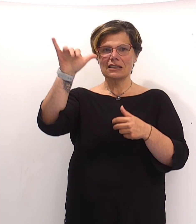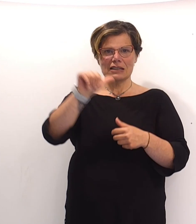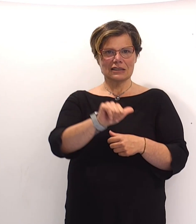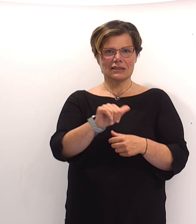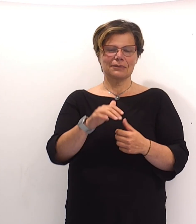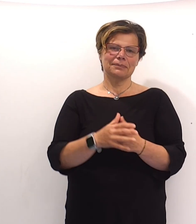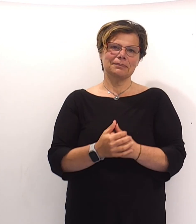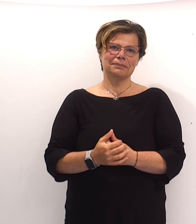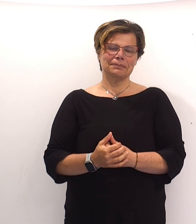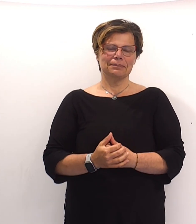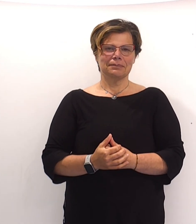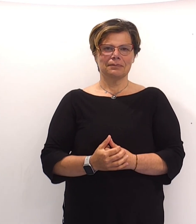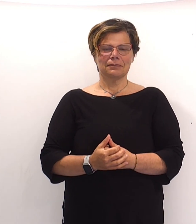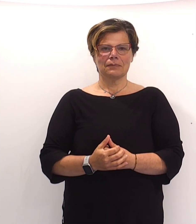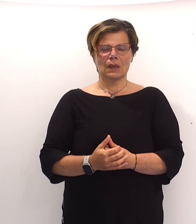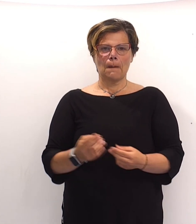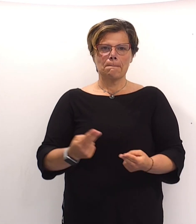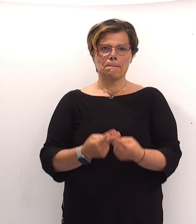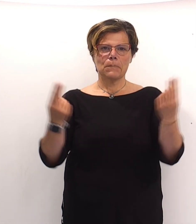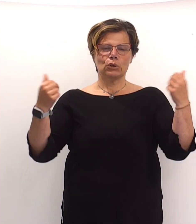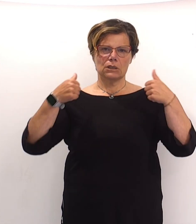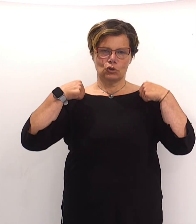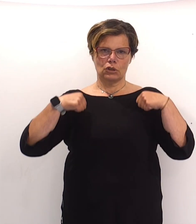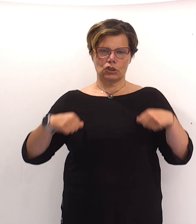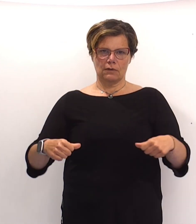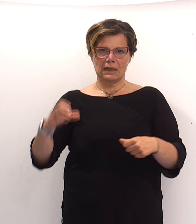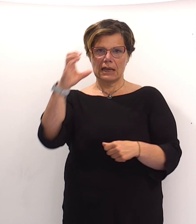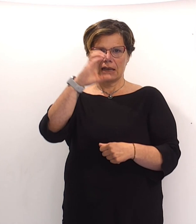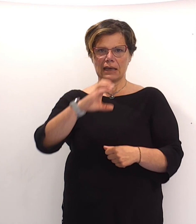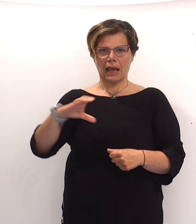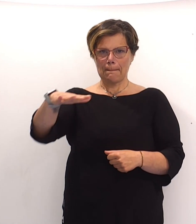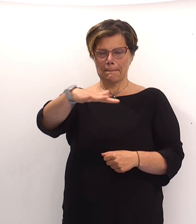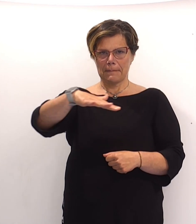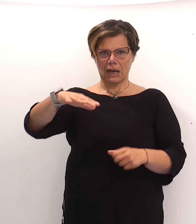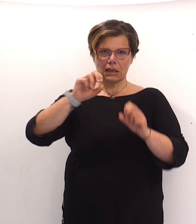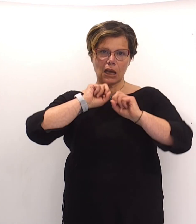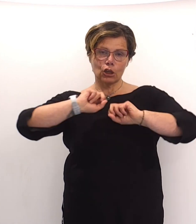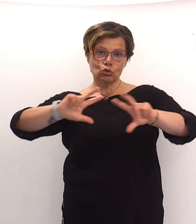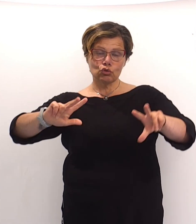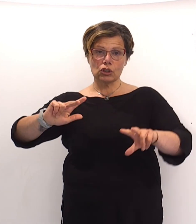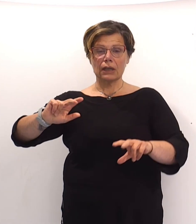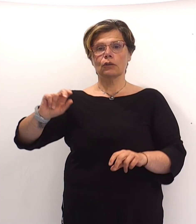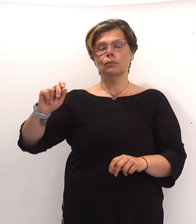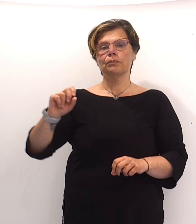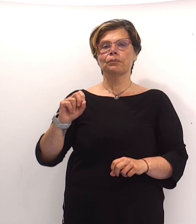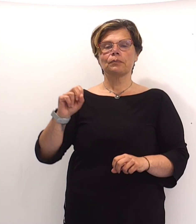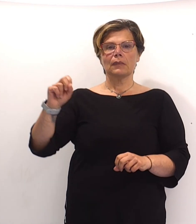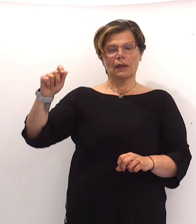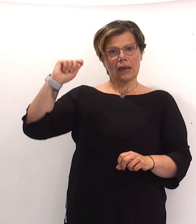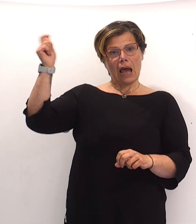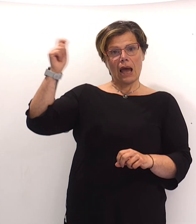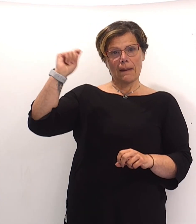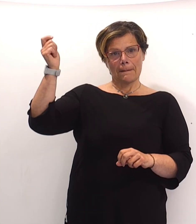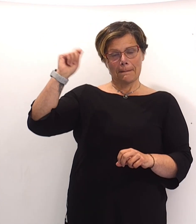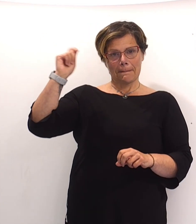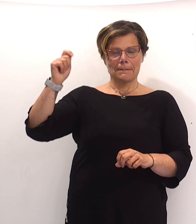segni. La Protezione Civile della Campania ha emanato un avviso di allerta